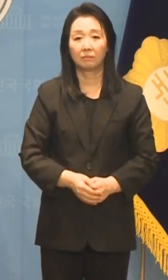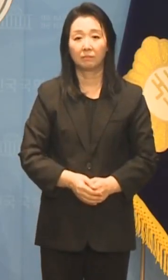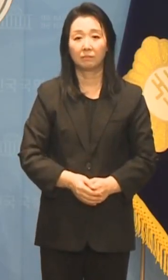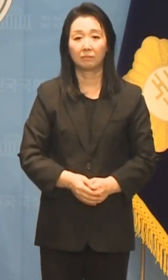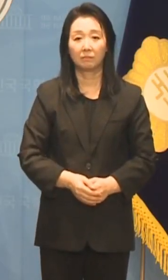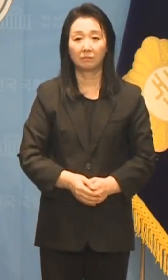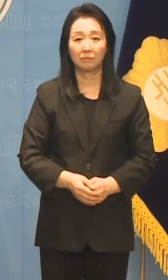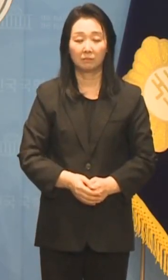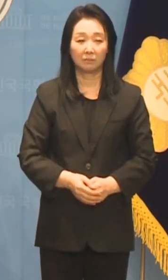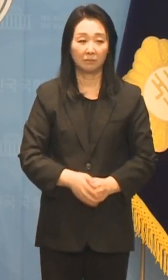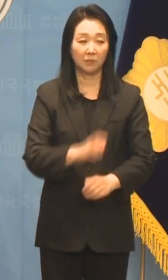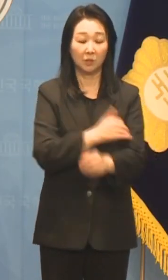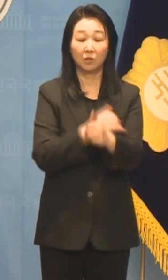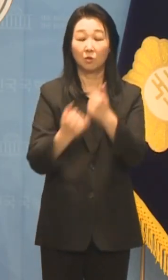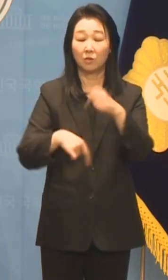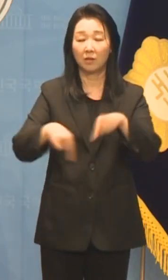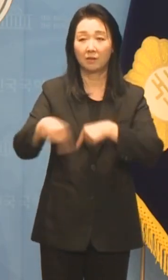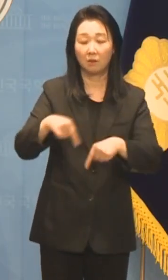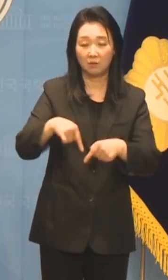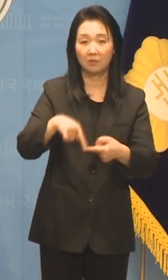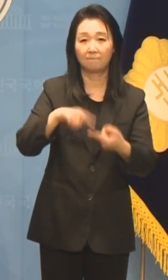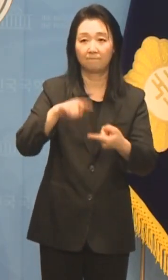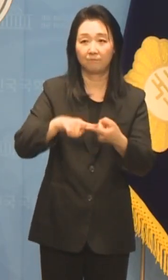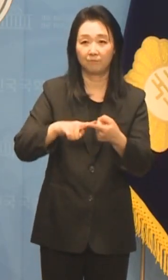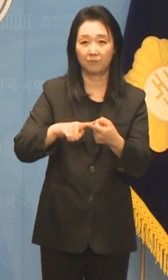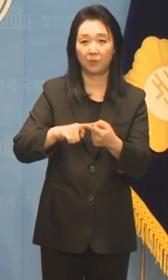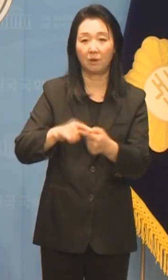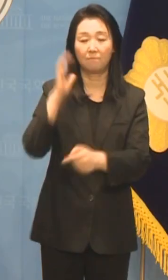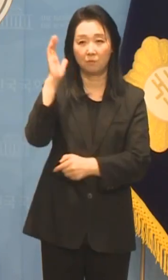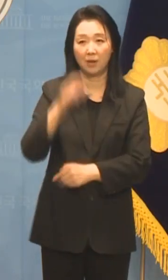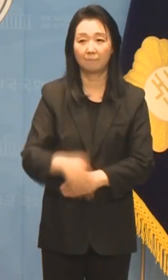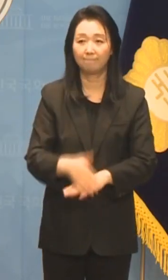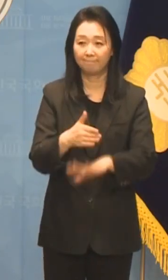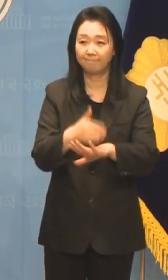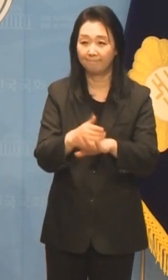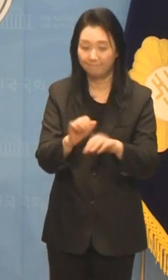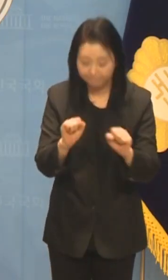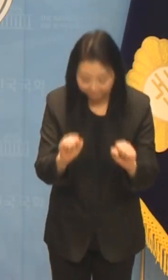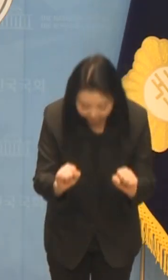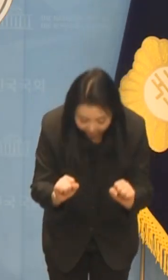인권위의 정치화 시도를 강력히 규탄합니다. 감사합니다.